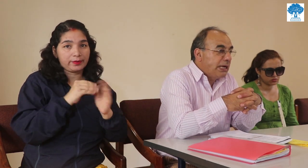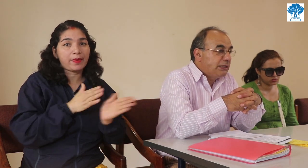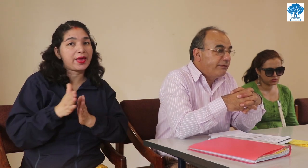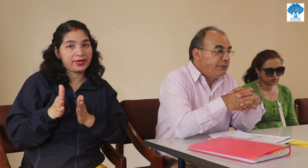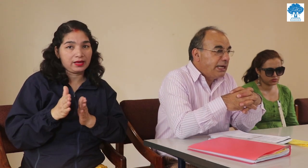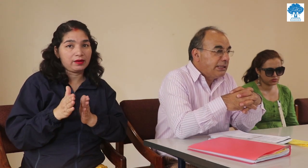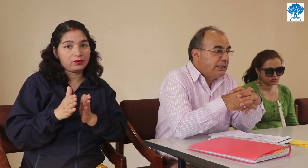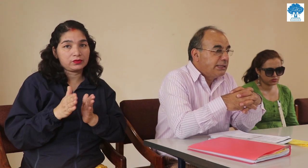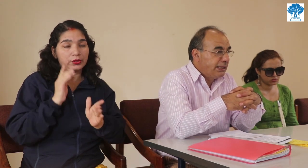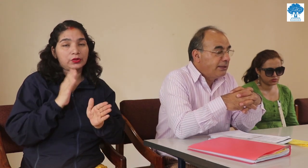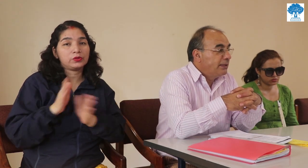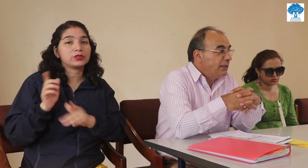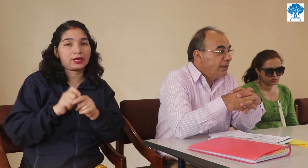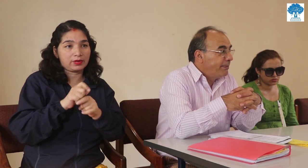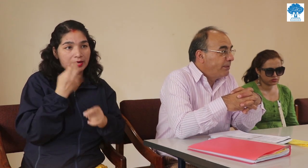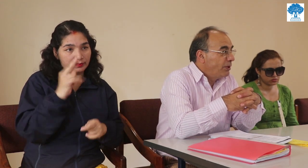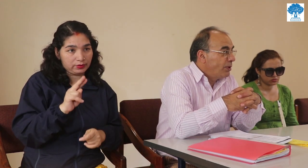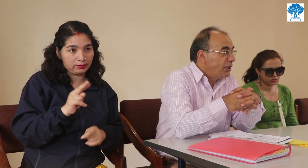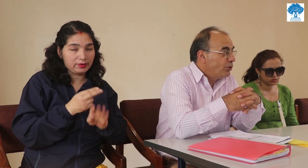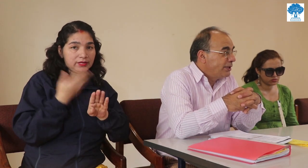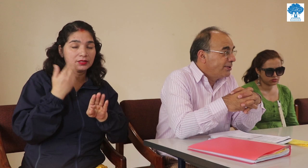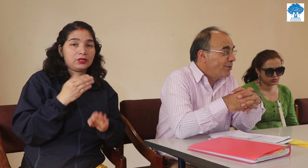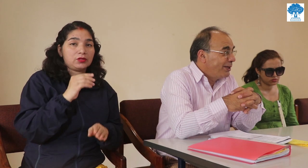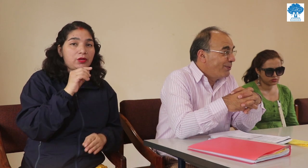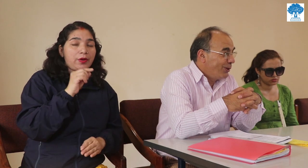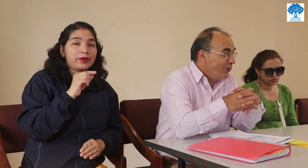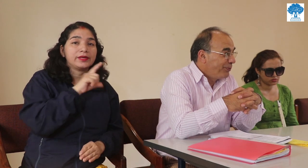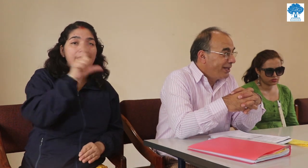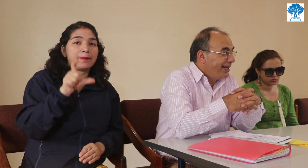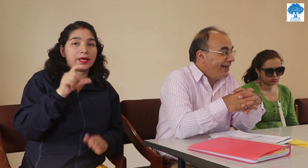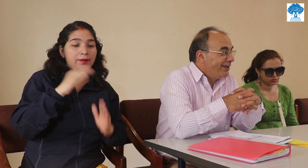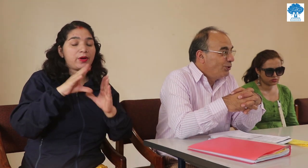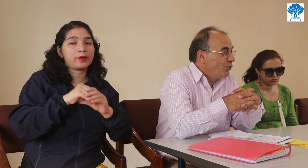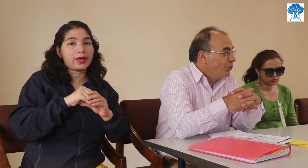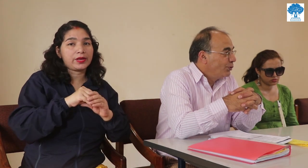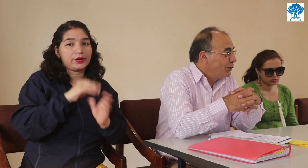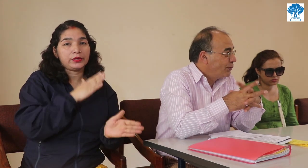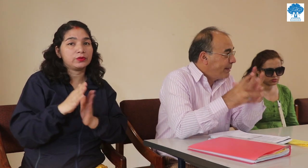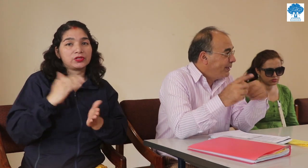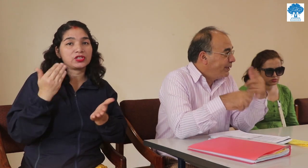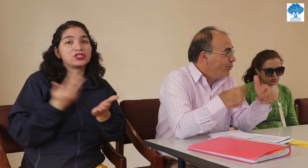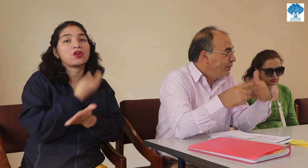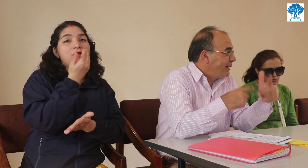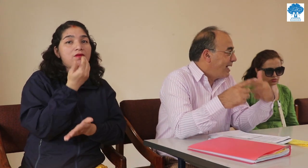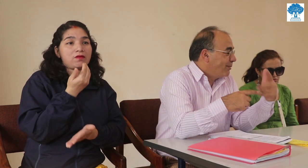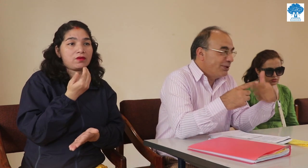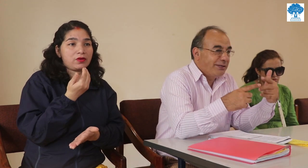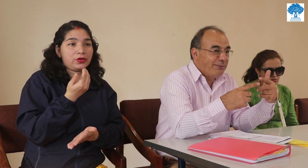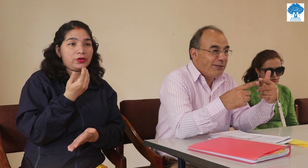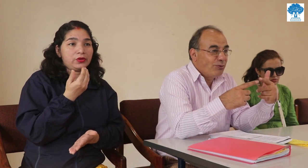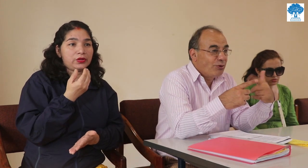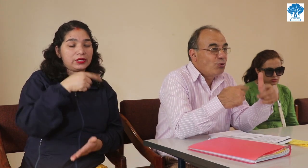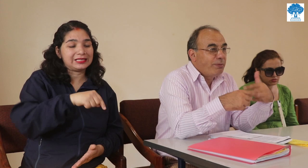सुरुमा 1959-60 नेपाल परिवार नियोजन सङ्घ भन्ने भन्यो. त्यो त्यसको नामै नियोजनबाट आएको